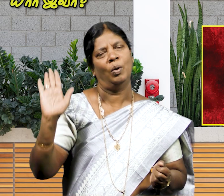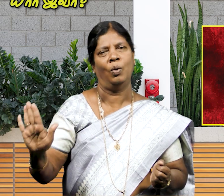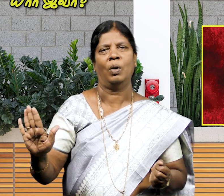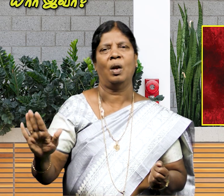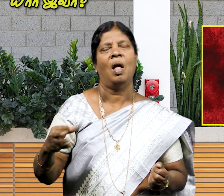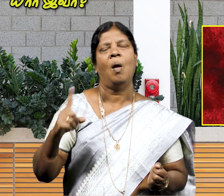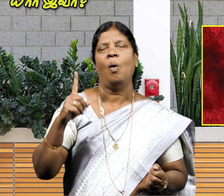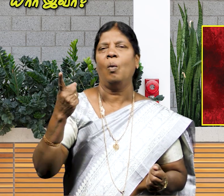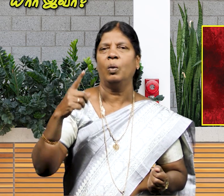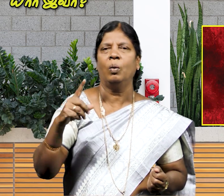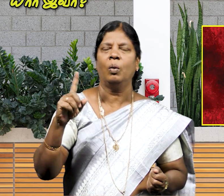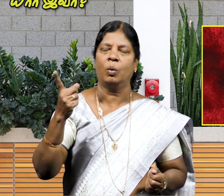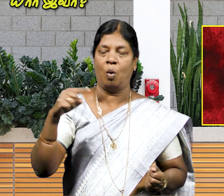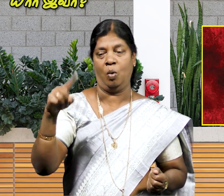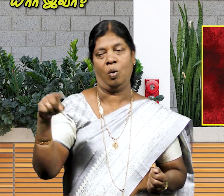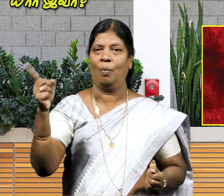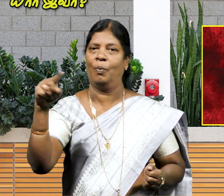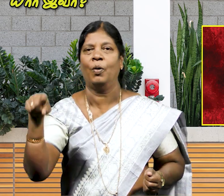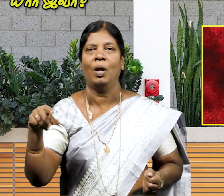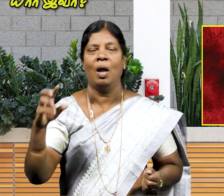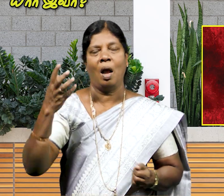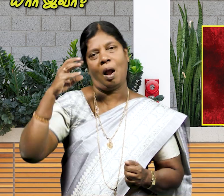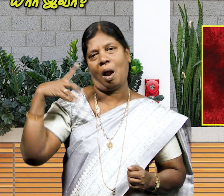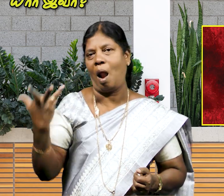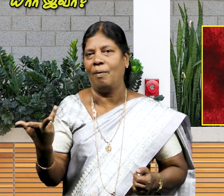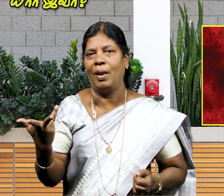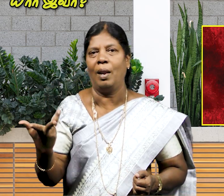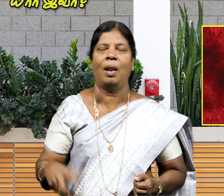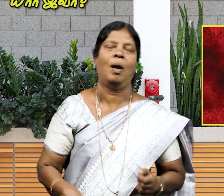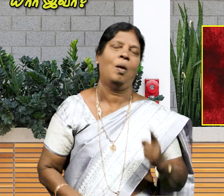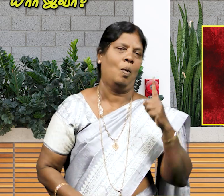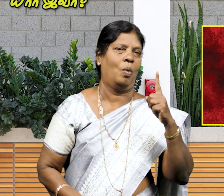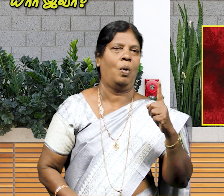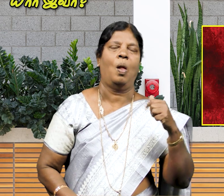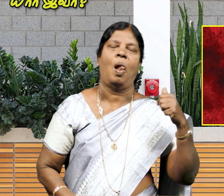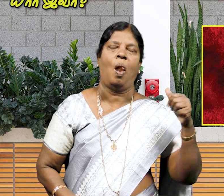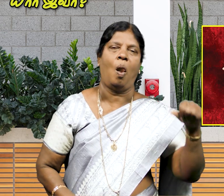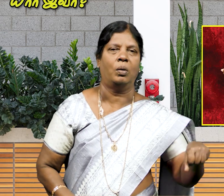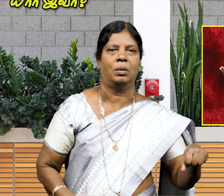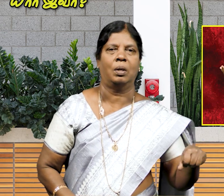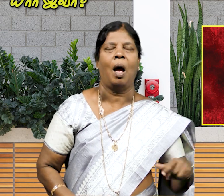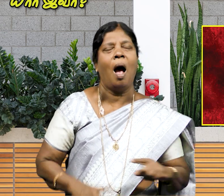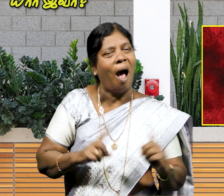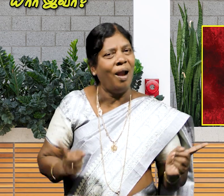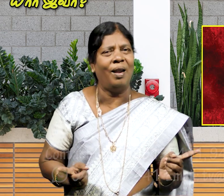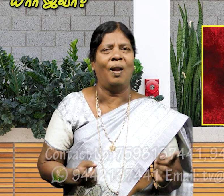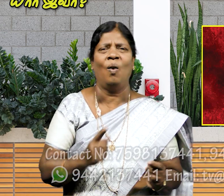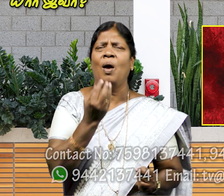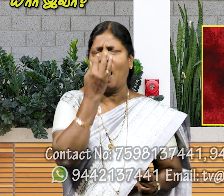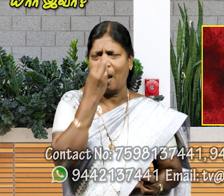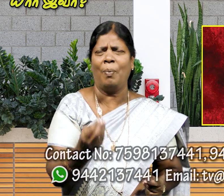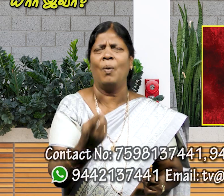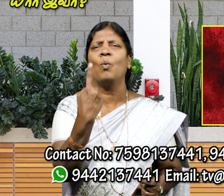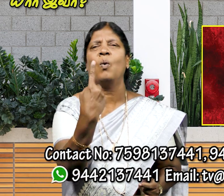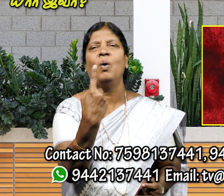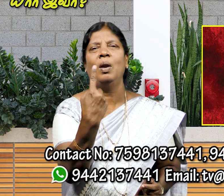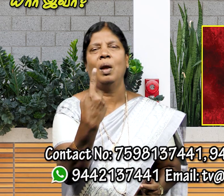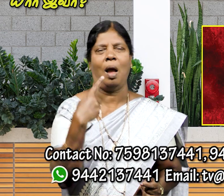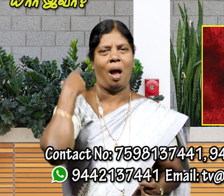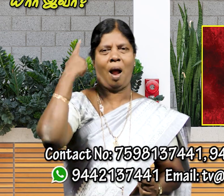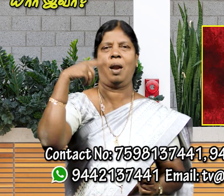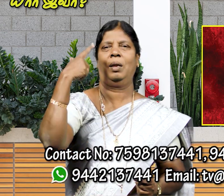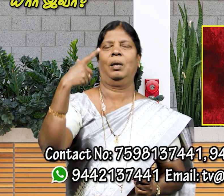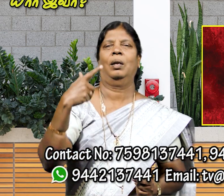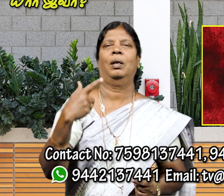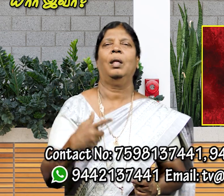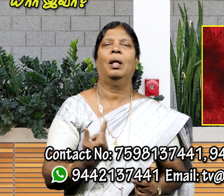இருக்கிறதே, 99 காணாமல் போய் ஒன்று மட்டும் இருந்தால் பெரிய இழப்பு, பெரிய நஷ்டம். ஆனால் இப்பொழுது காணாமல்